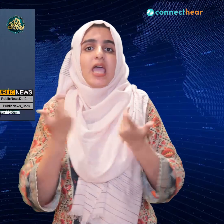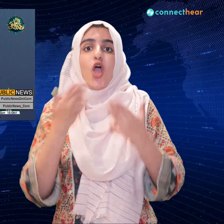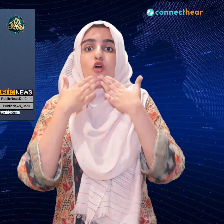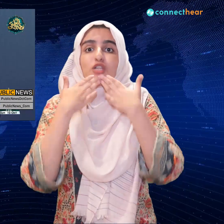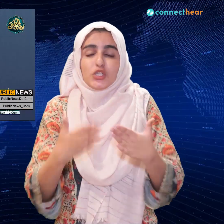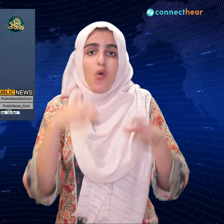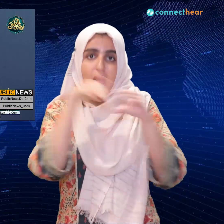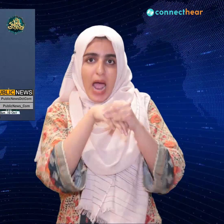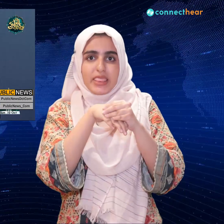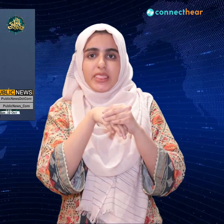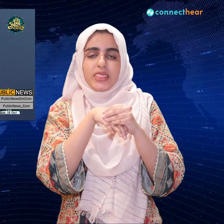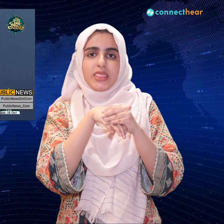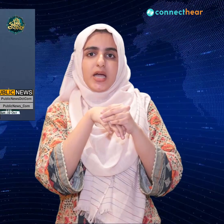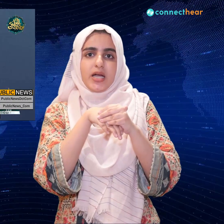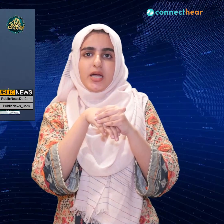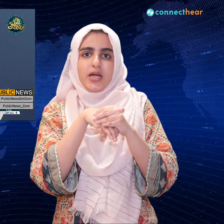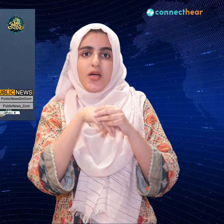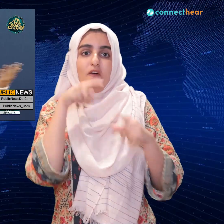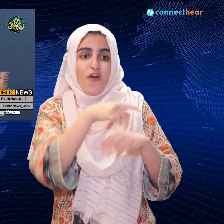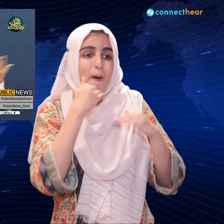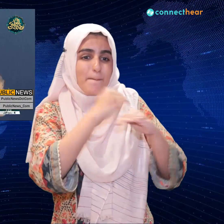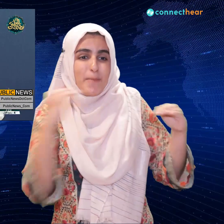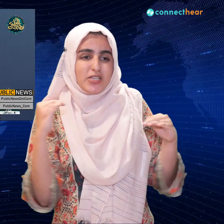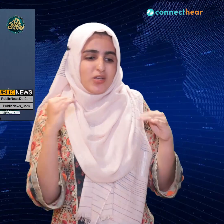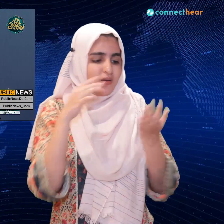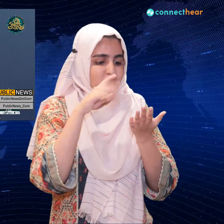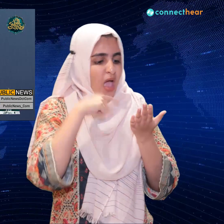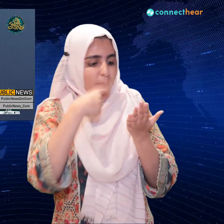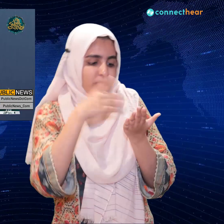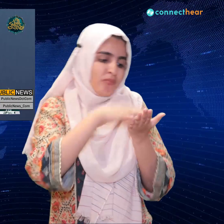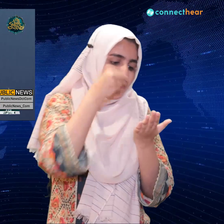اندر رٹانی بچوں کا، بچے تو کئی دفعہ رٹ لیتے ہیں،